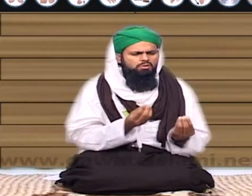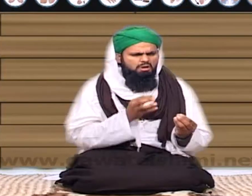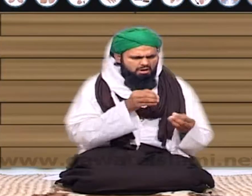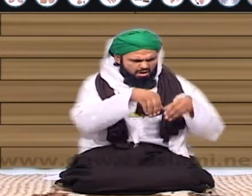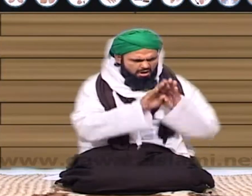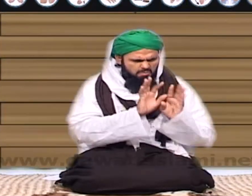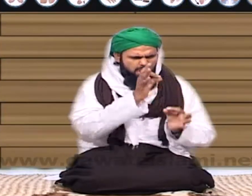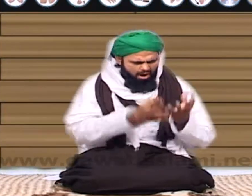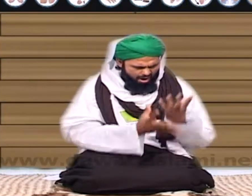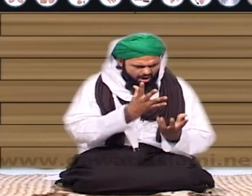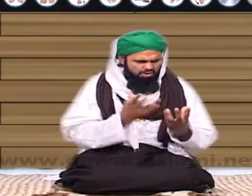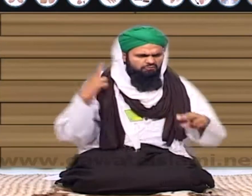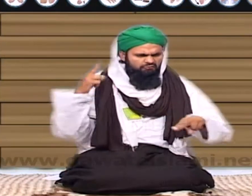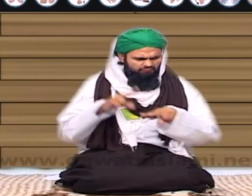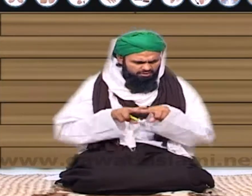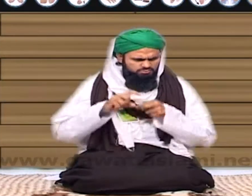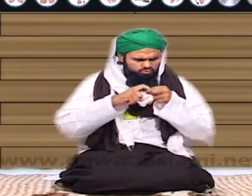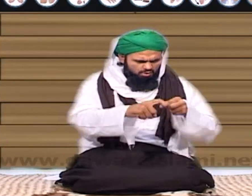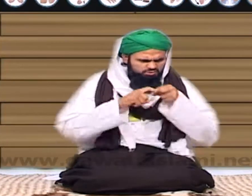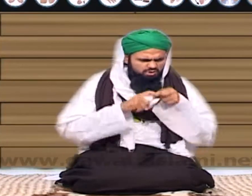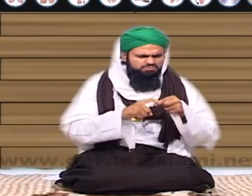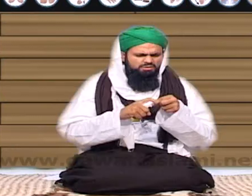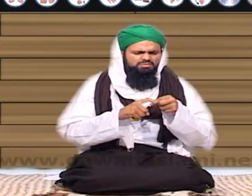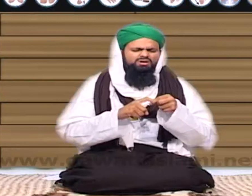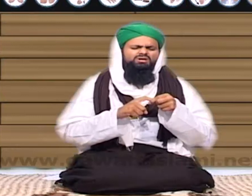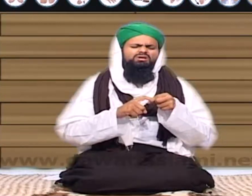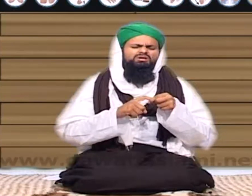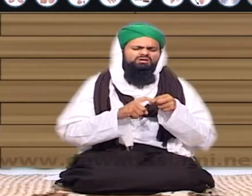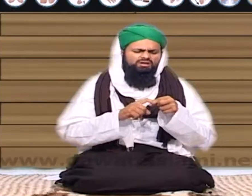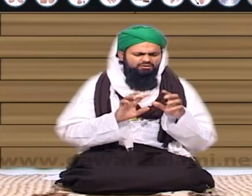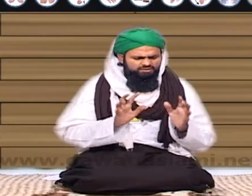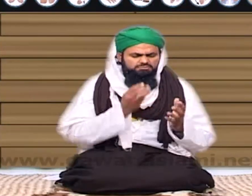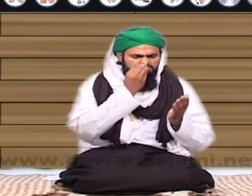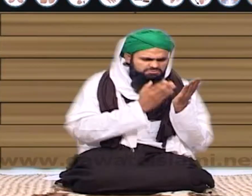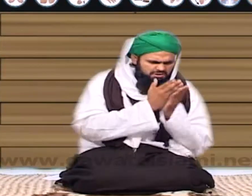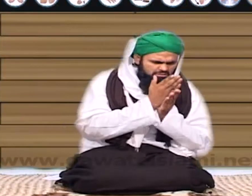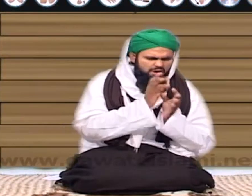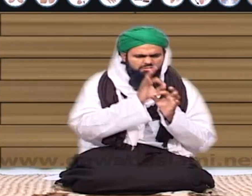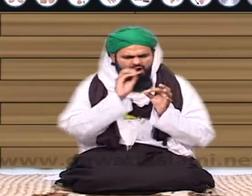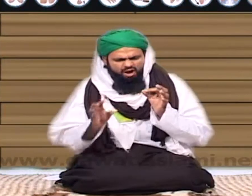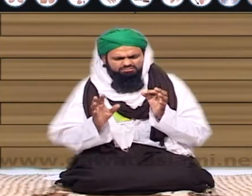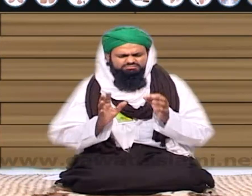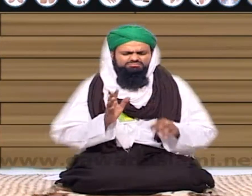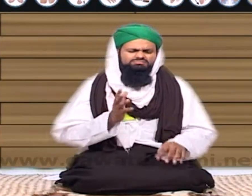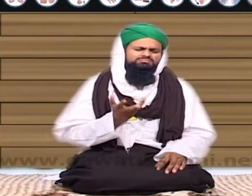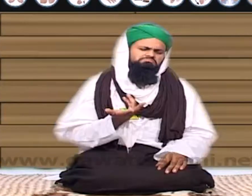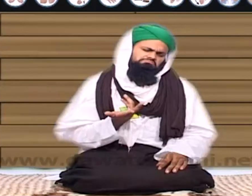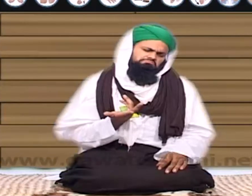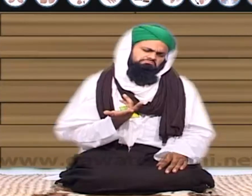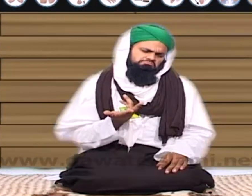کہ یہ کیا کہ یہ آگ لگتی ہے، اور نکیرین آتے ہیں، سوال جواب ہوتے ہیں، کسی کے لیے جنت کا باغ، کسی کے لیے جہنم کا گڑھا، ہمارے